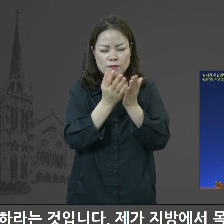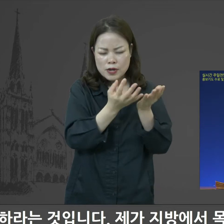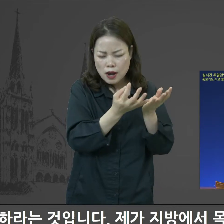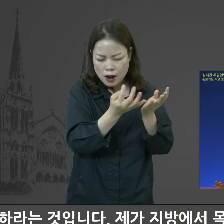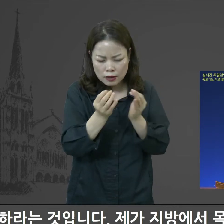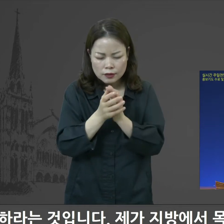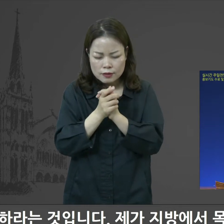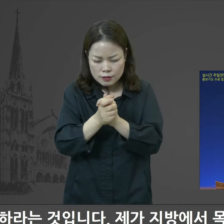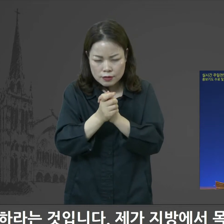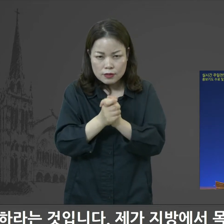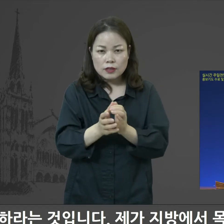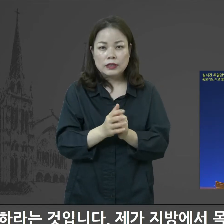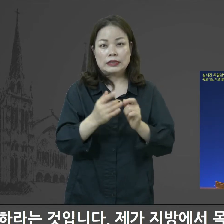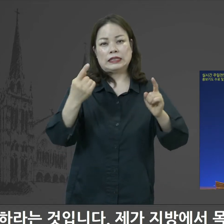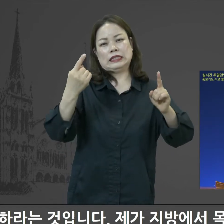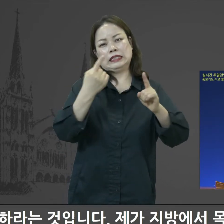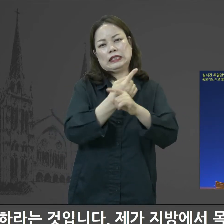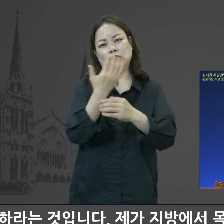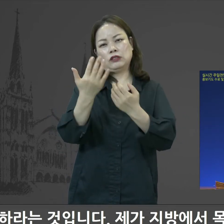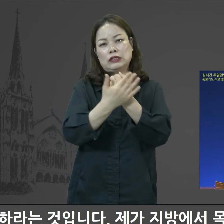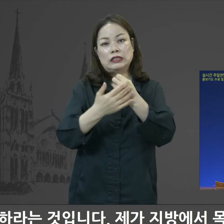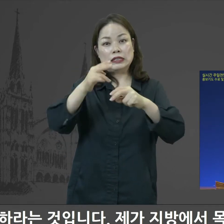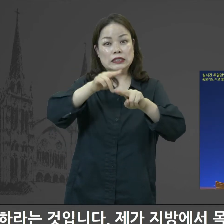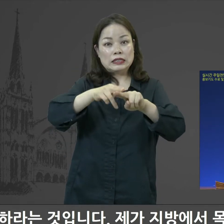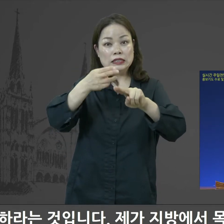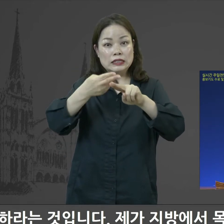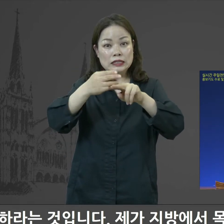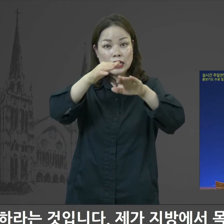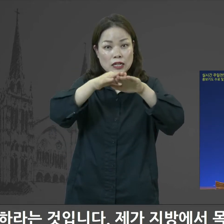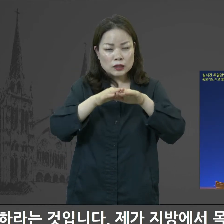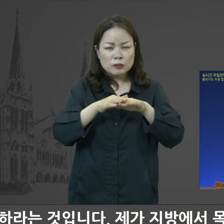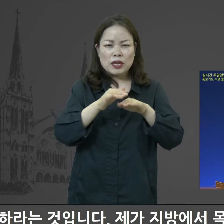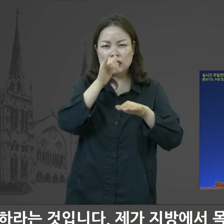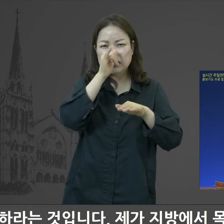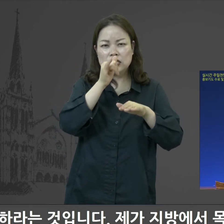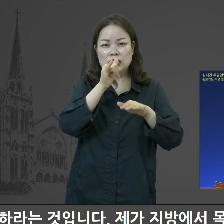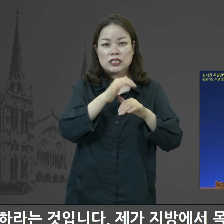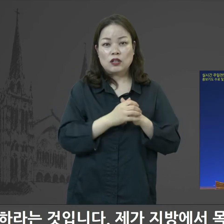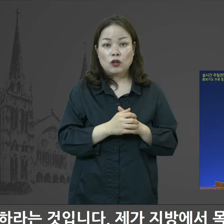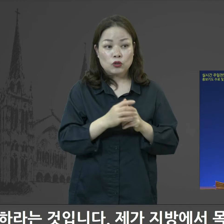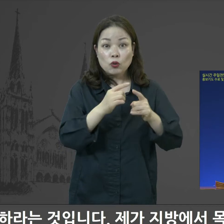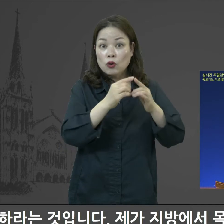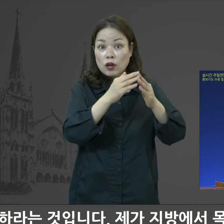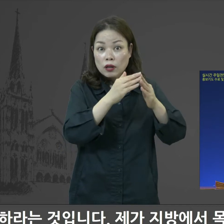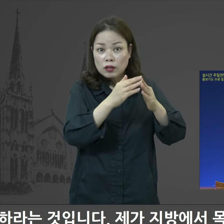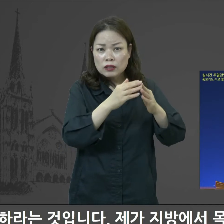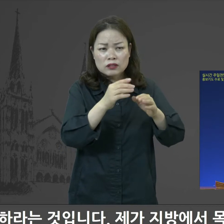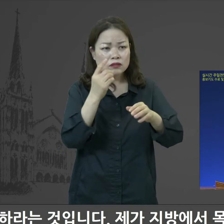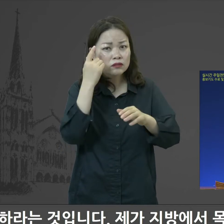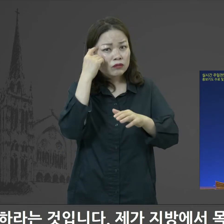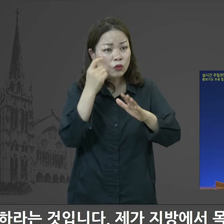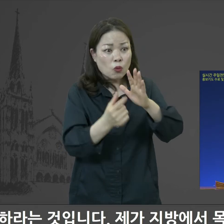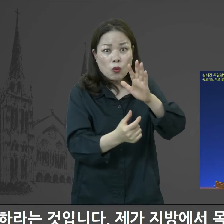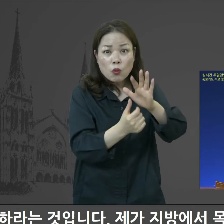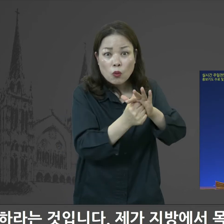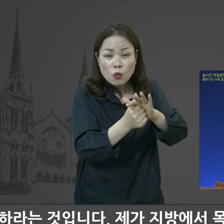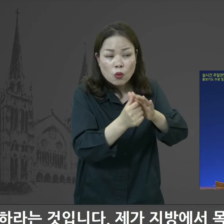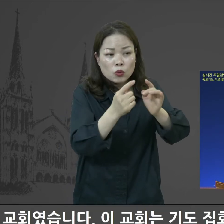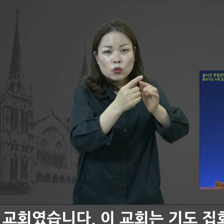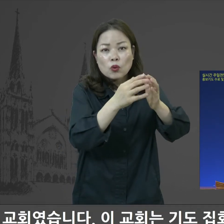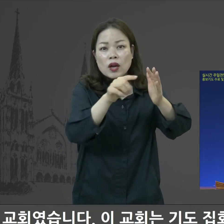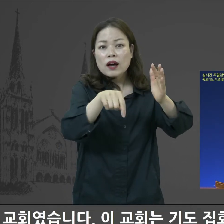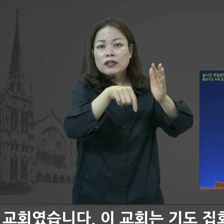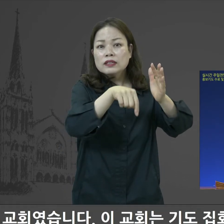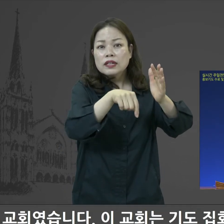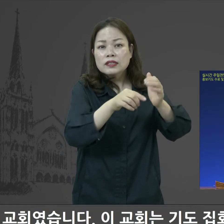했습니다. 신유, 은사, 집회를 많이 하는 교회였는데요. 이 교회는 특이하게